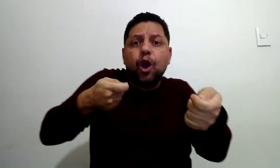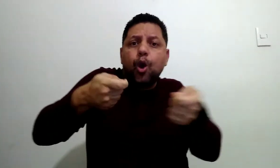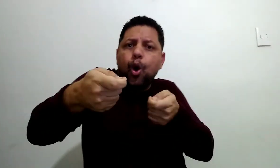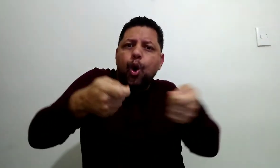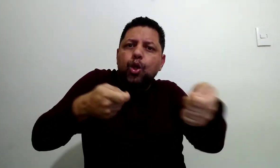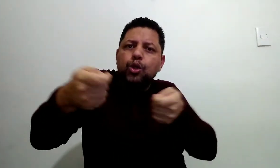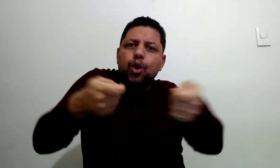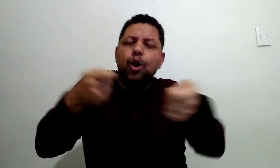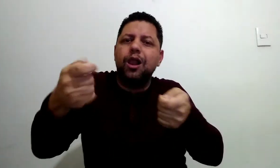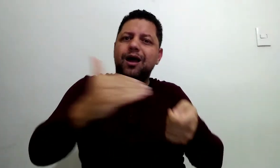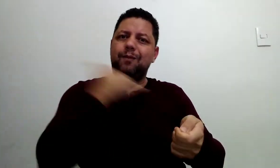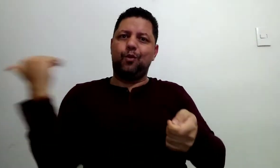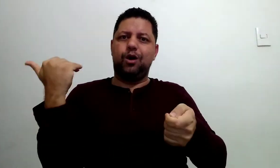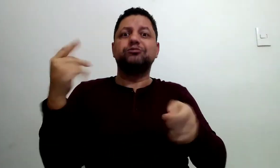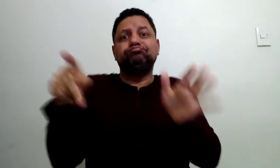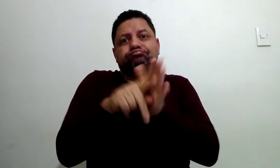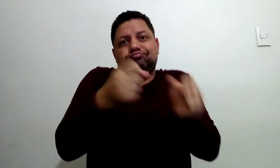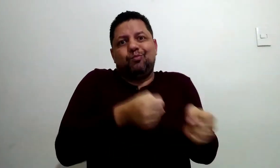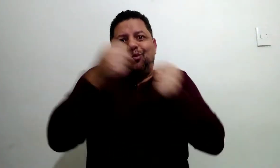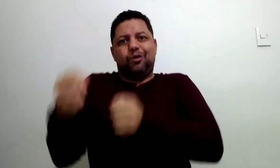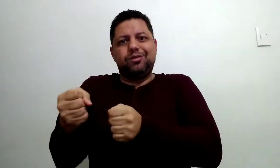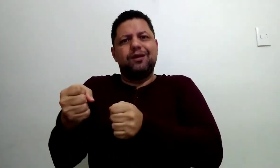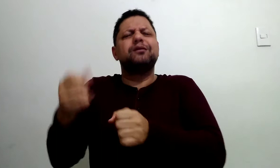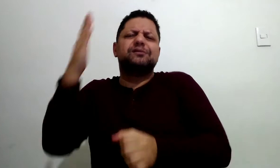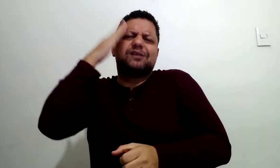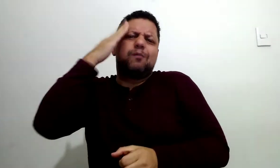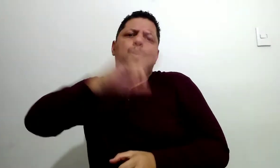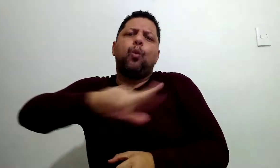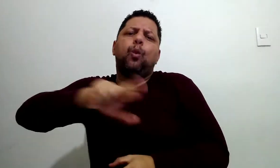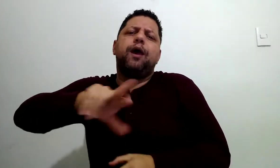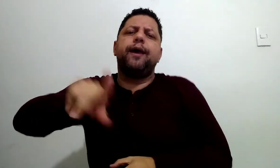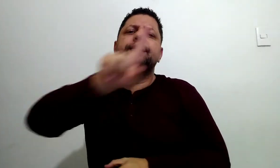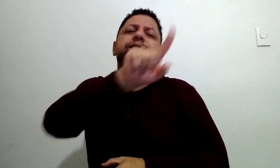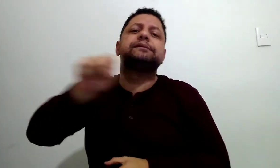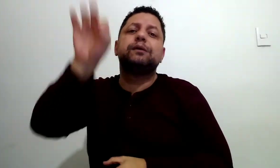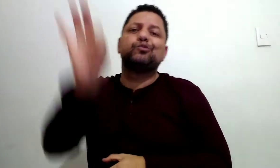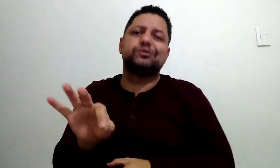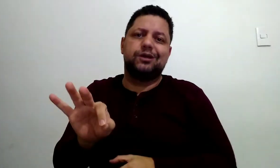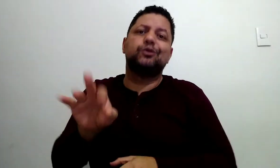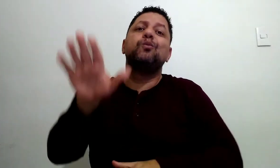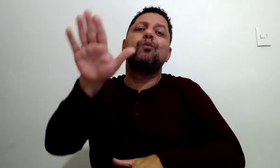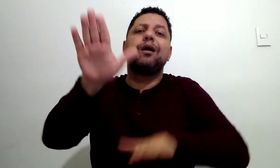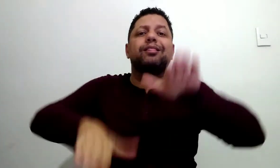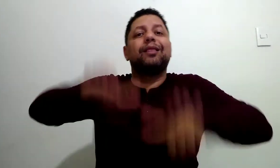sobre a morte, mesmo que não absoluto, já que dependemos também das outras